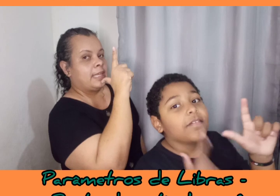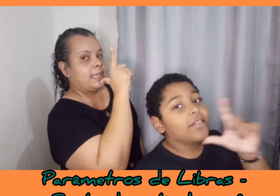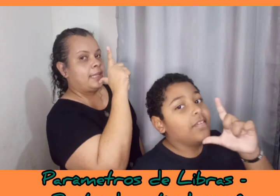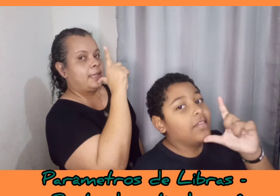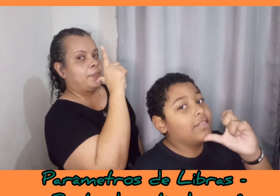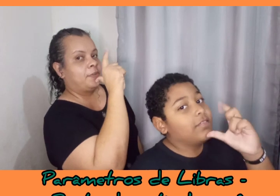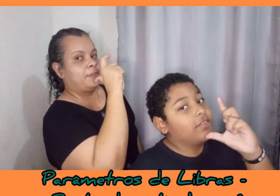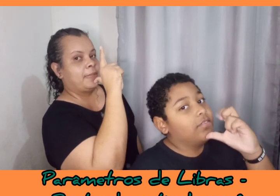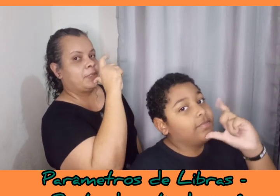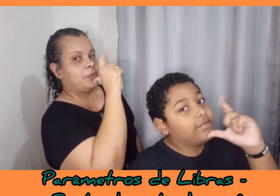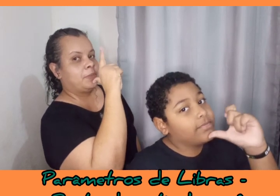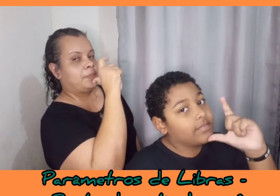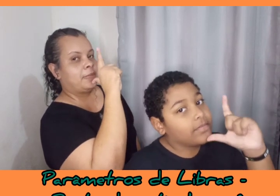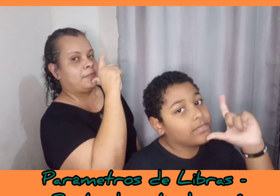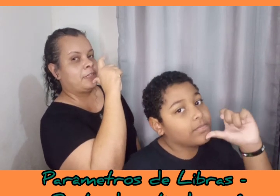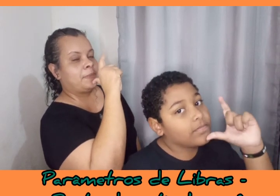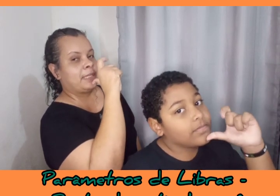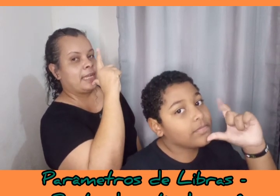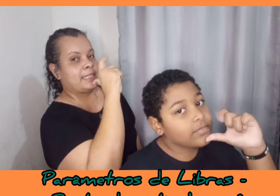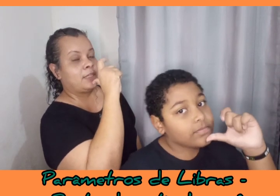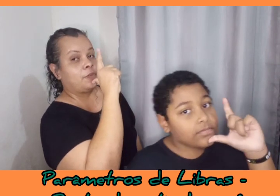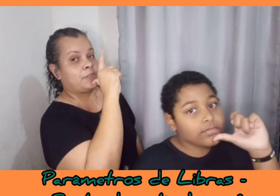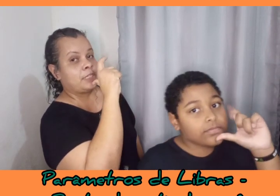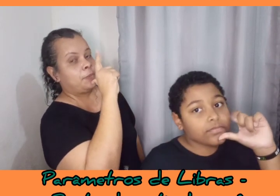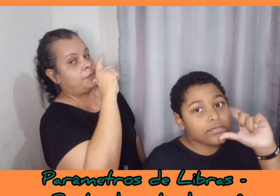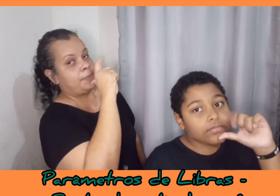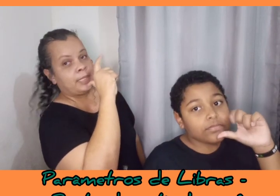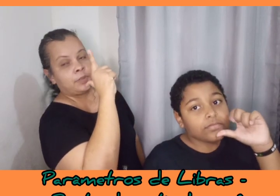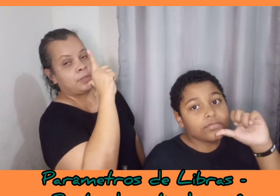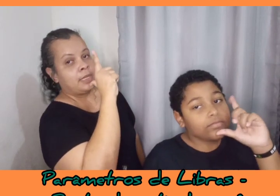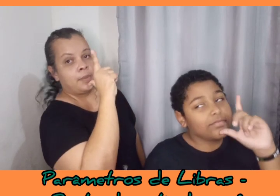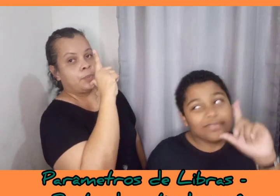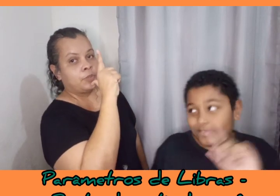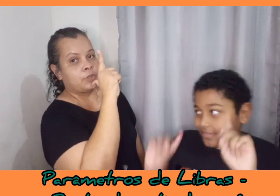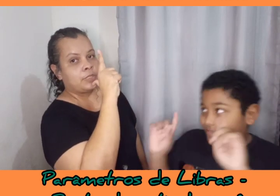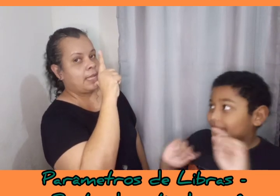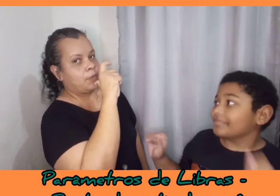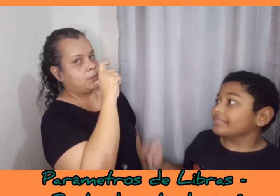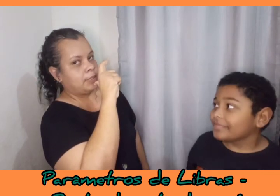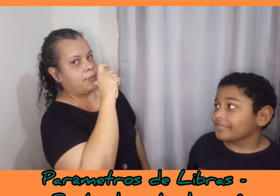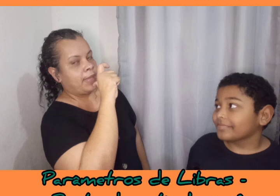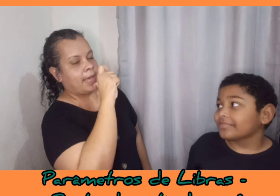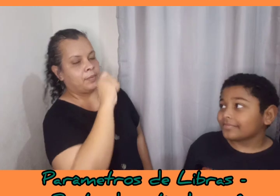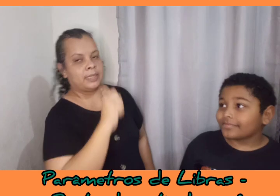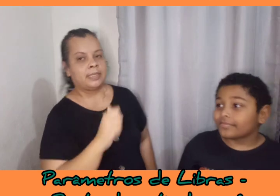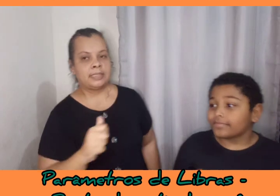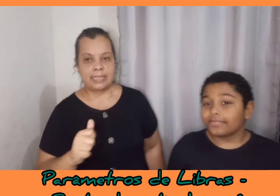e movimento, para frente e para trás. Se eu não fizer o movimento, muda o sinal, não é água, certo?